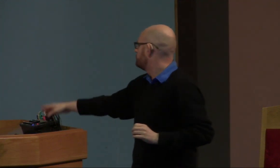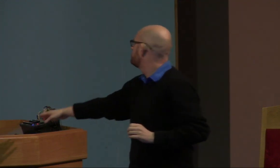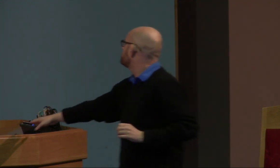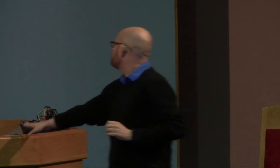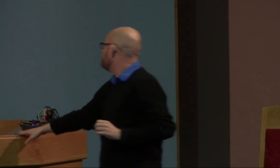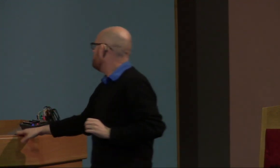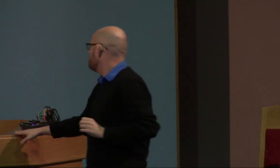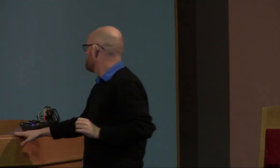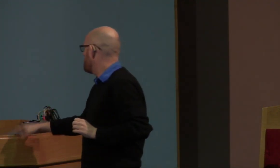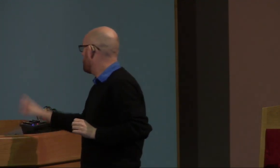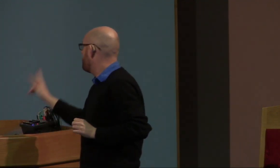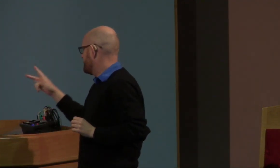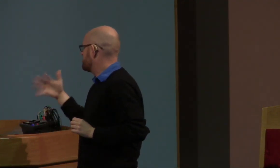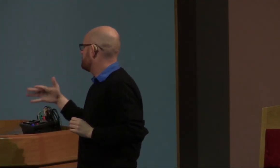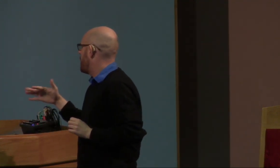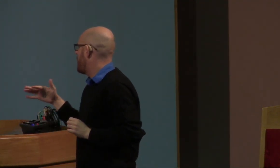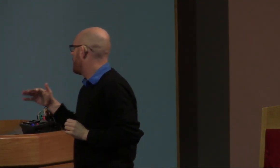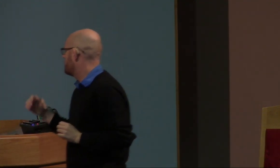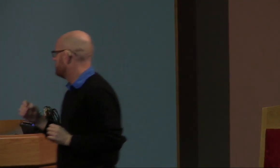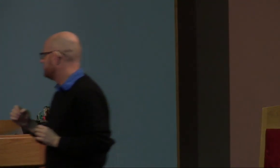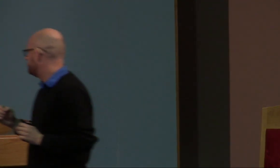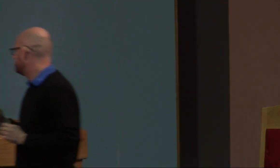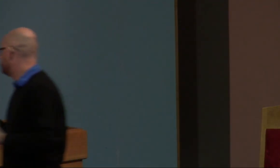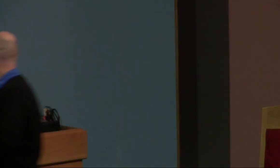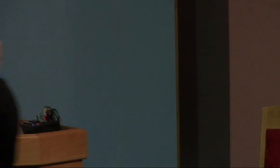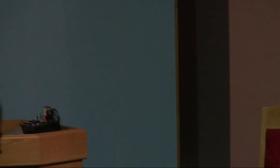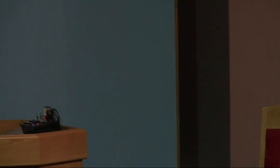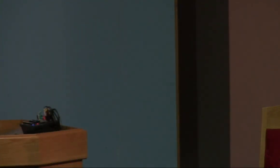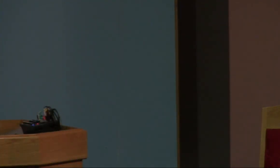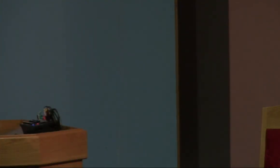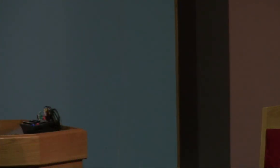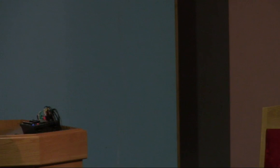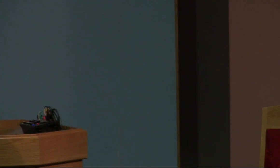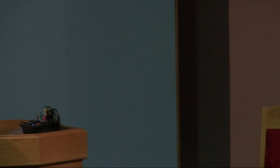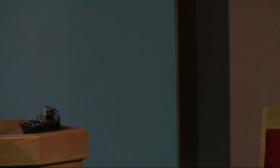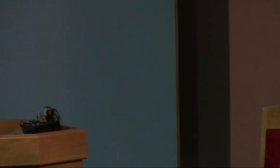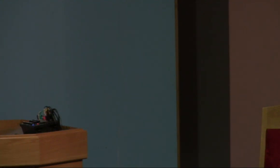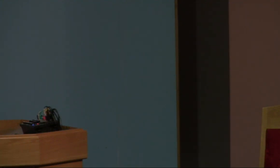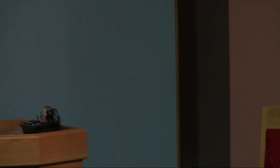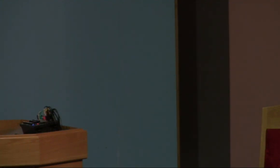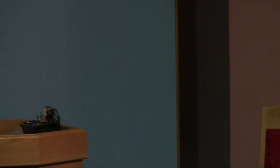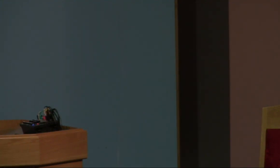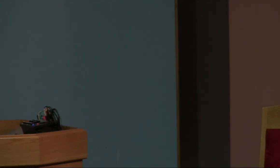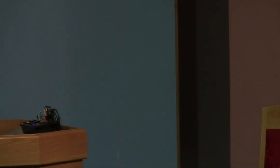Daar's niks wat my God nie kan doen. Wat beteken dit? Doofes verstaan dit nie. Horendes verstaan dat